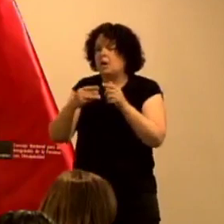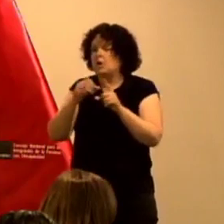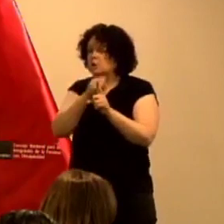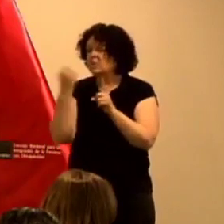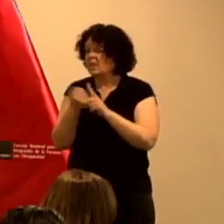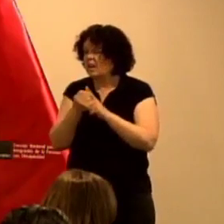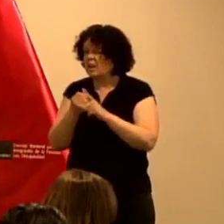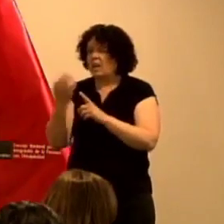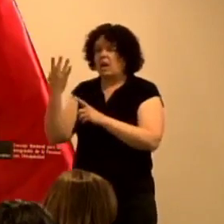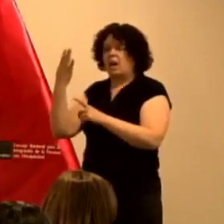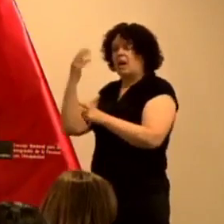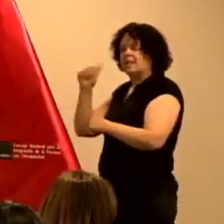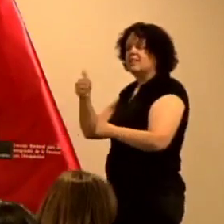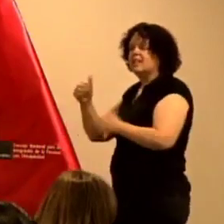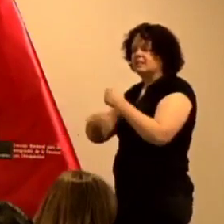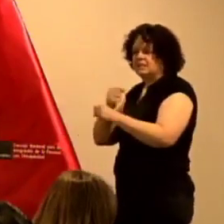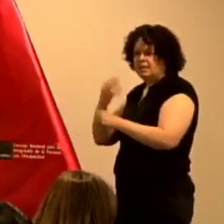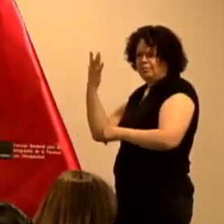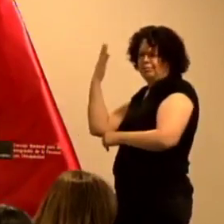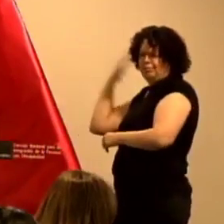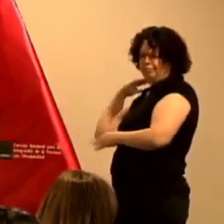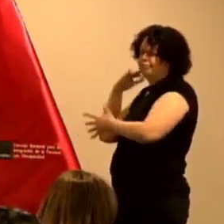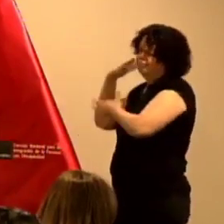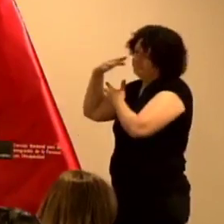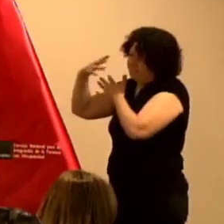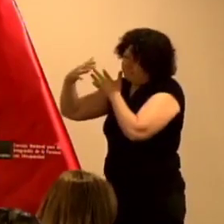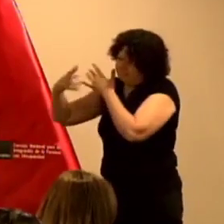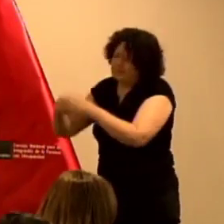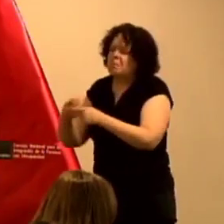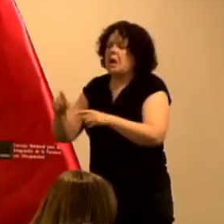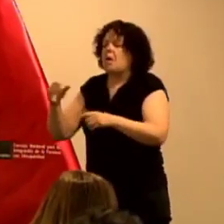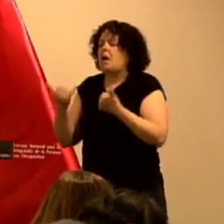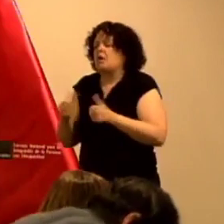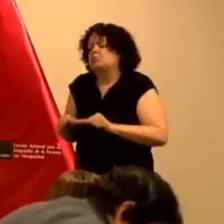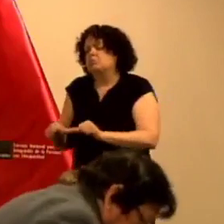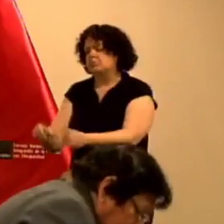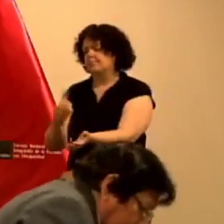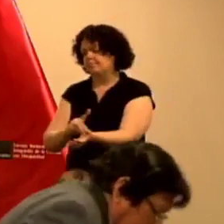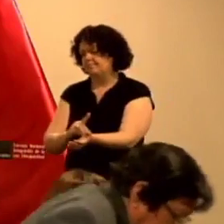porque se instituyó con la Convención de los Derechos de las Personas con Discapacidad.